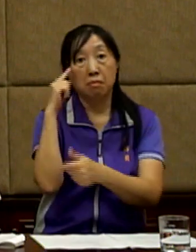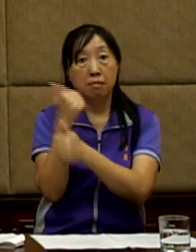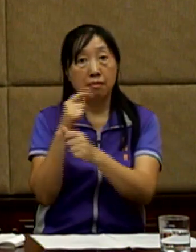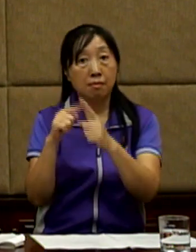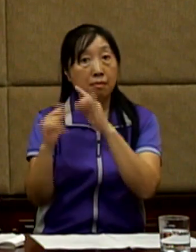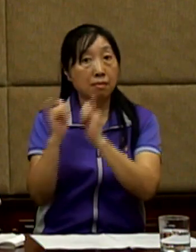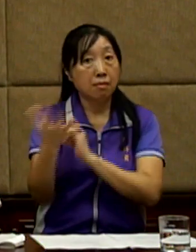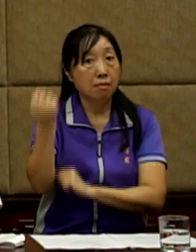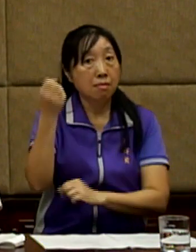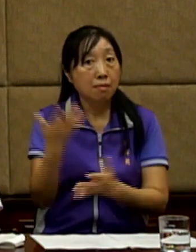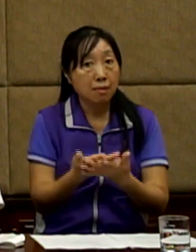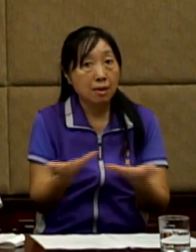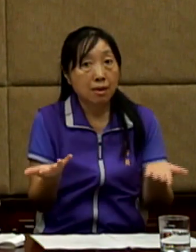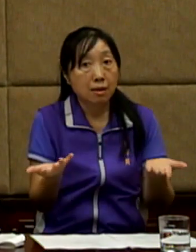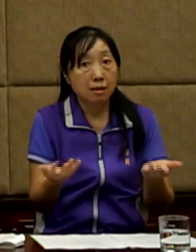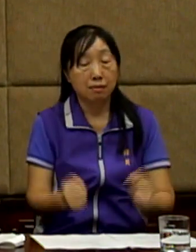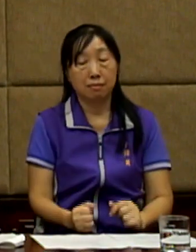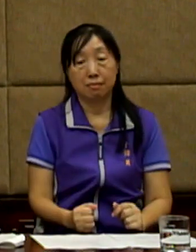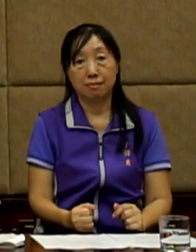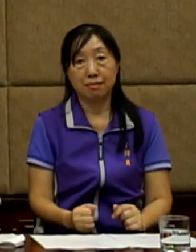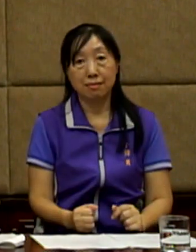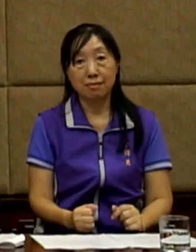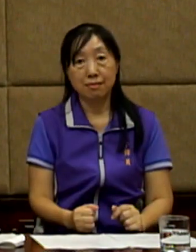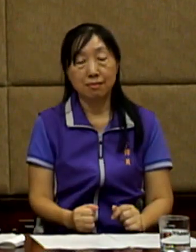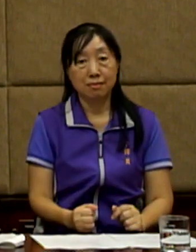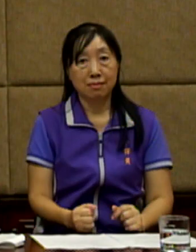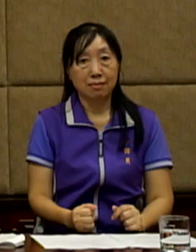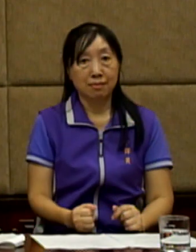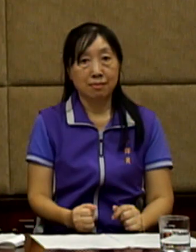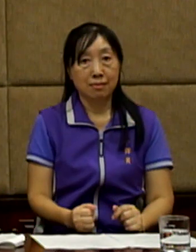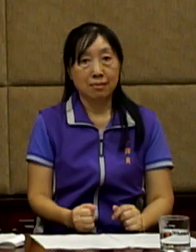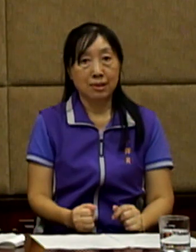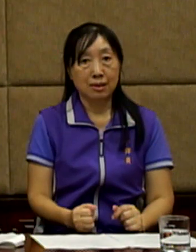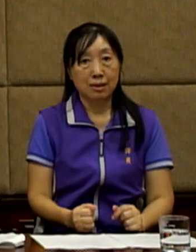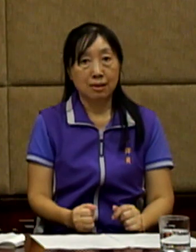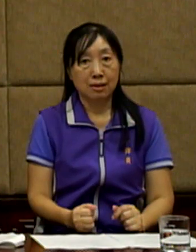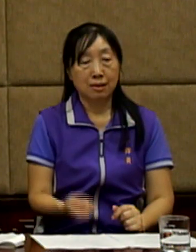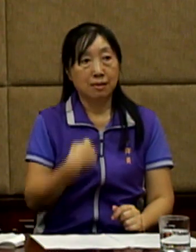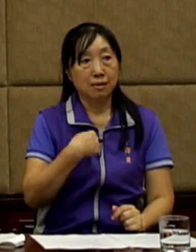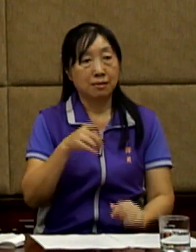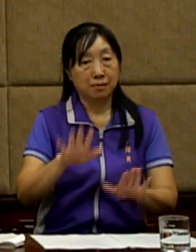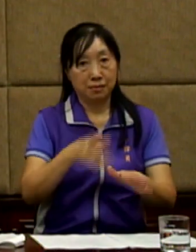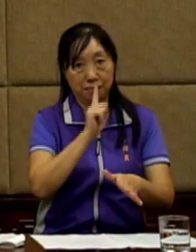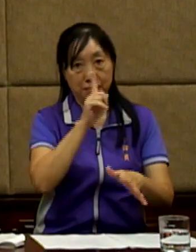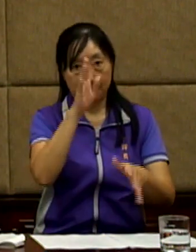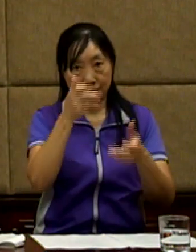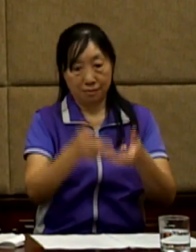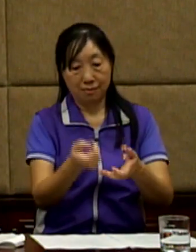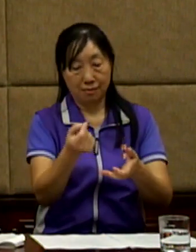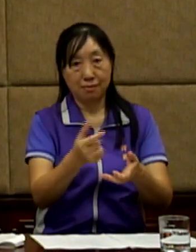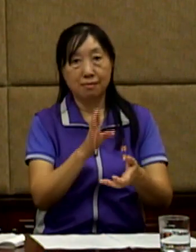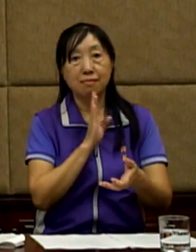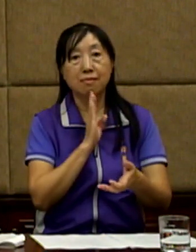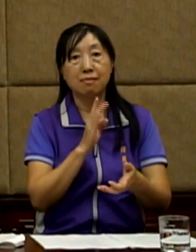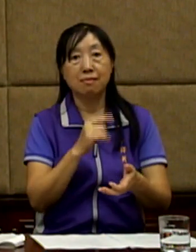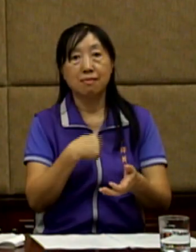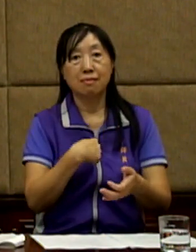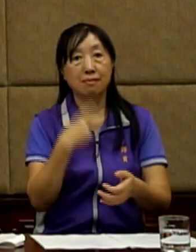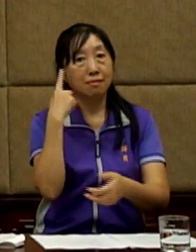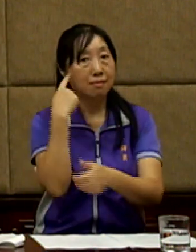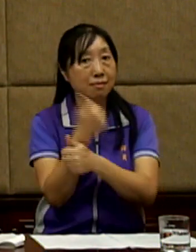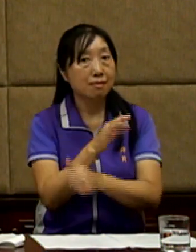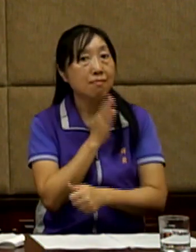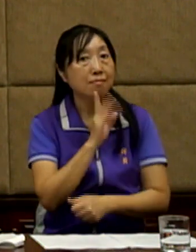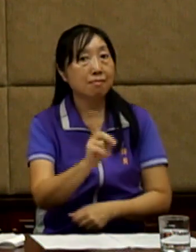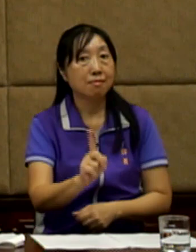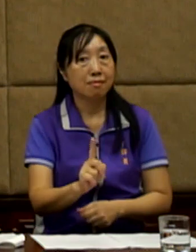益？ 我想说，那个慧敏，我讲一个重点，就是我们是按照考量，就是